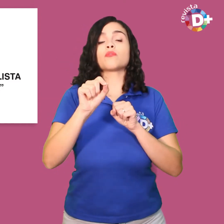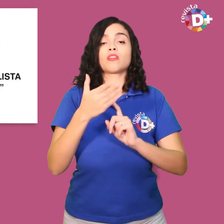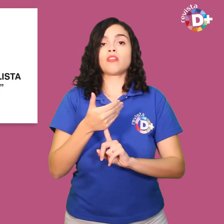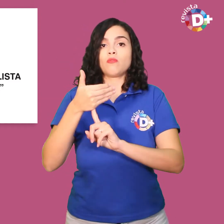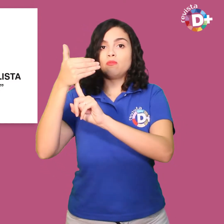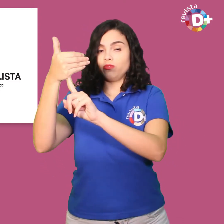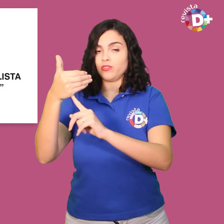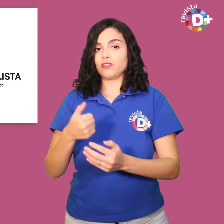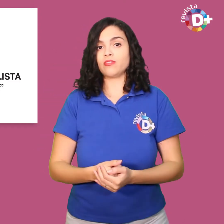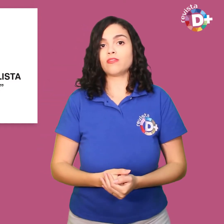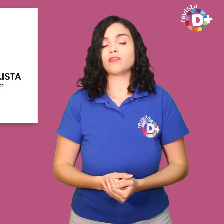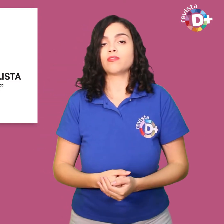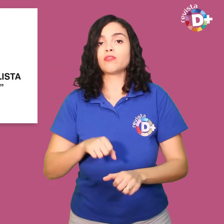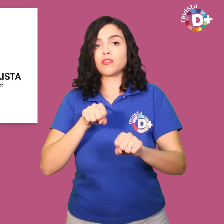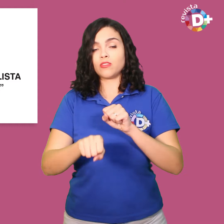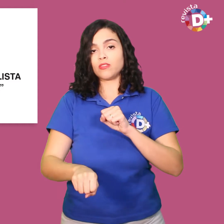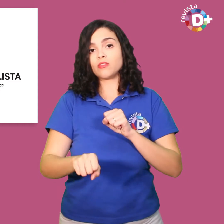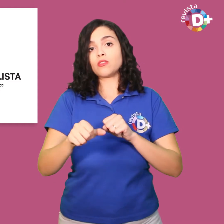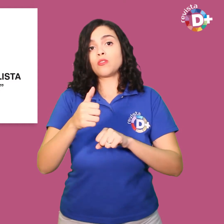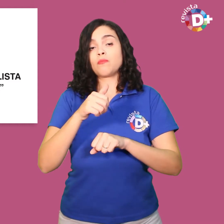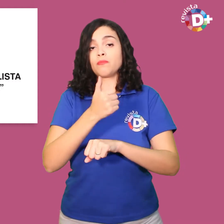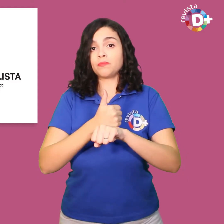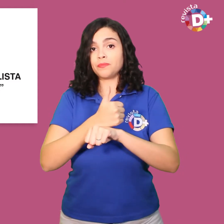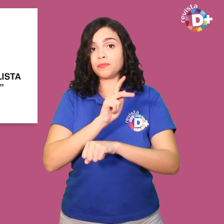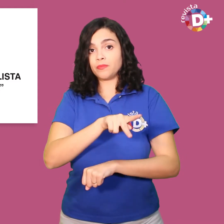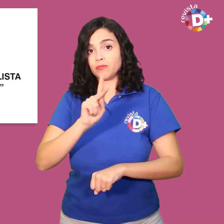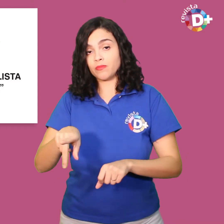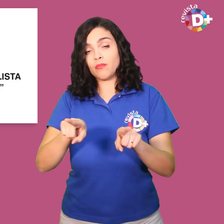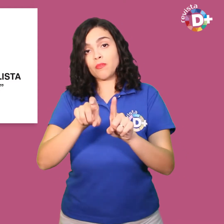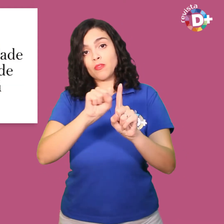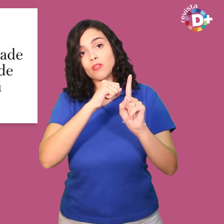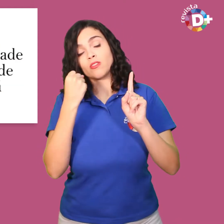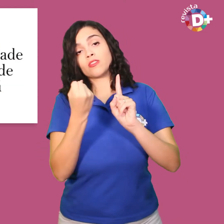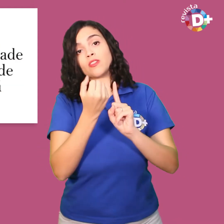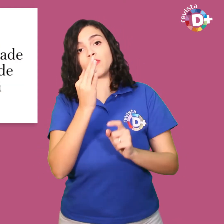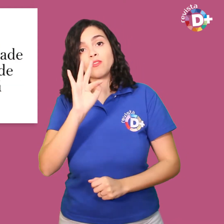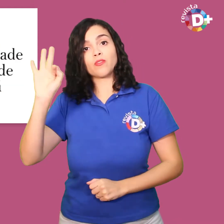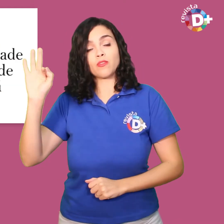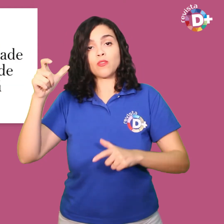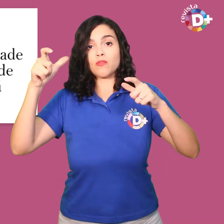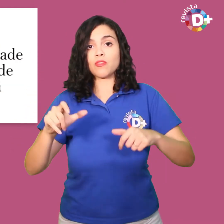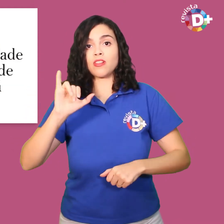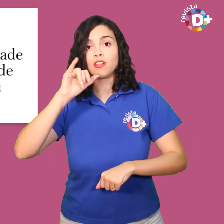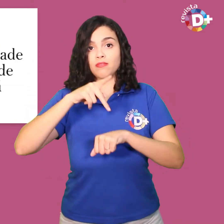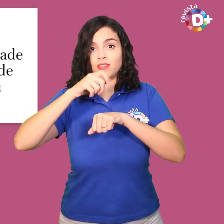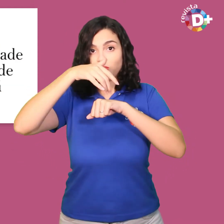tecnologias. Formação de professores e sociedade pela Universidade Federal de Itajuba. Em